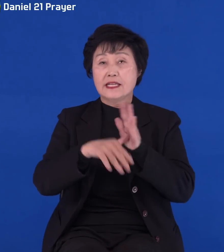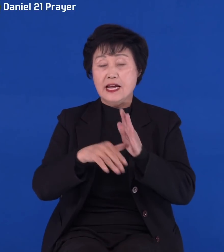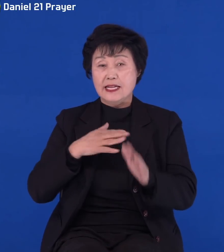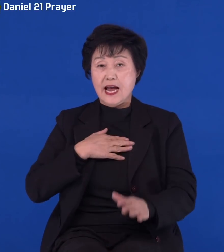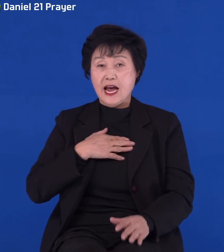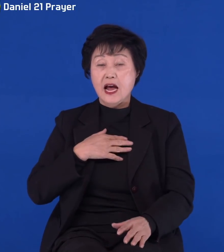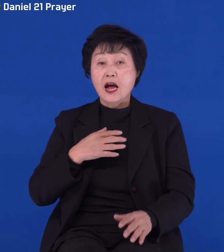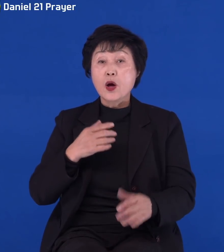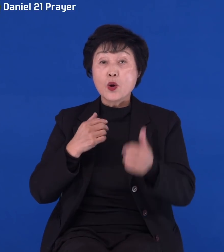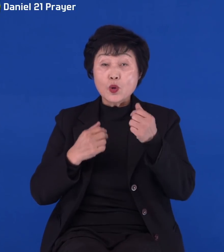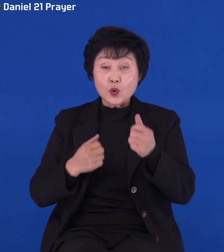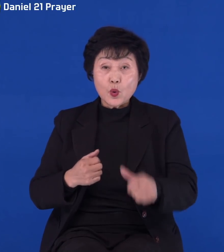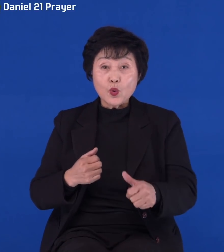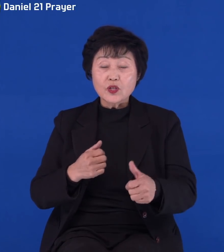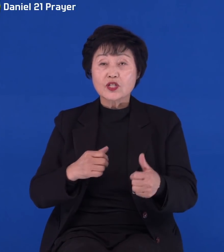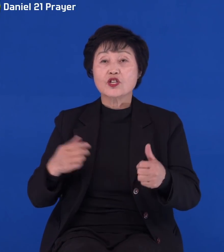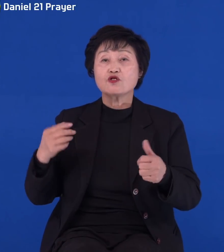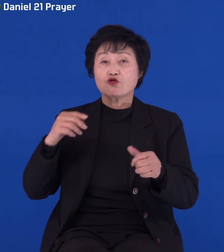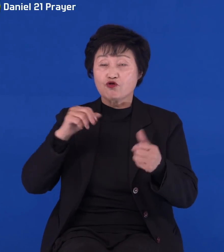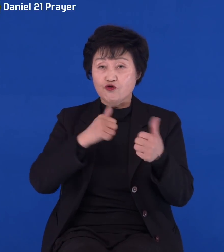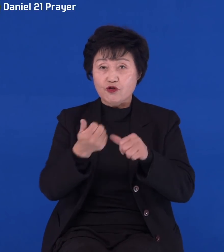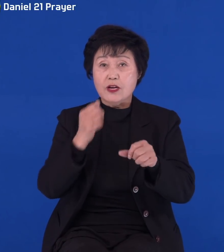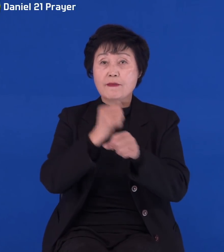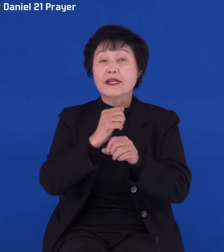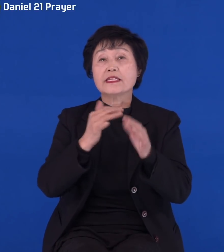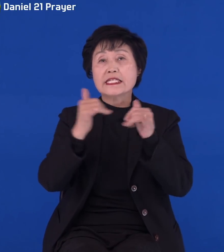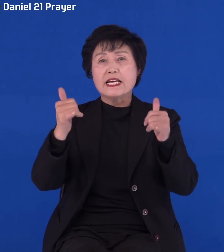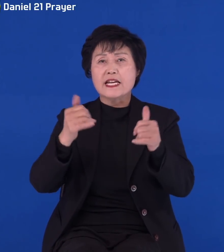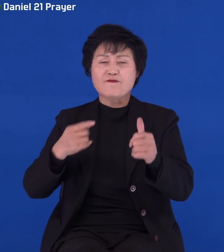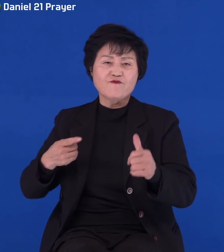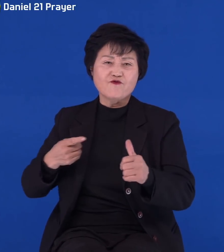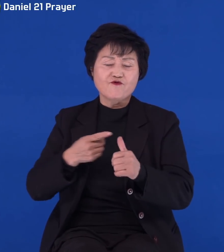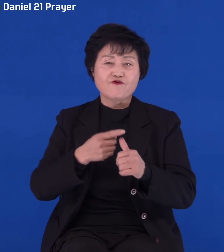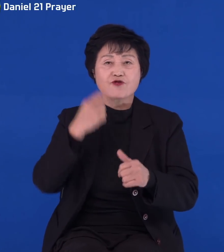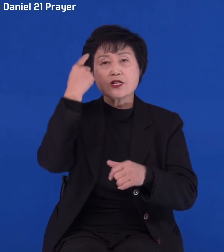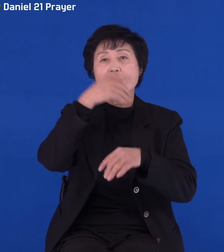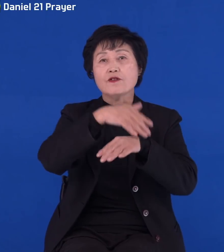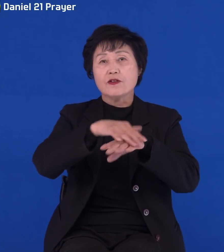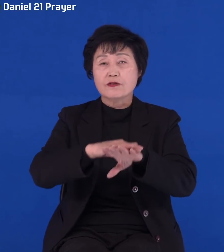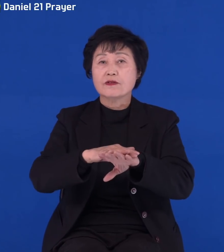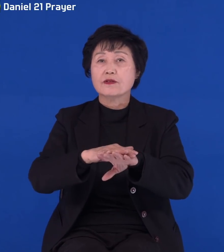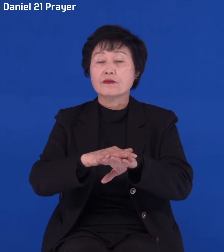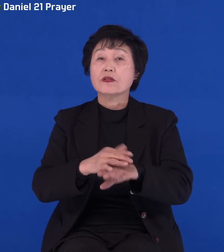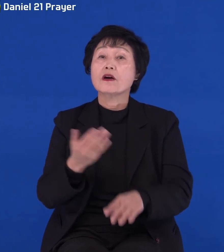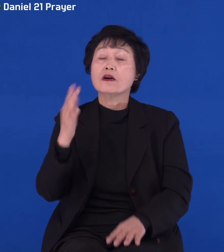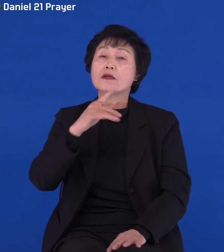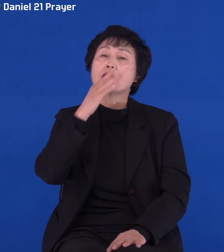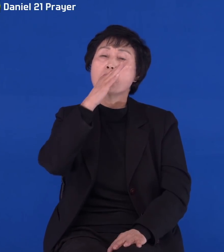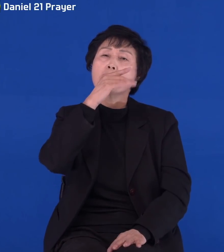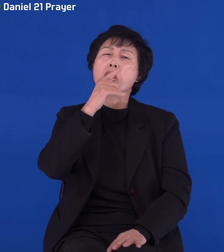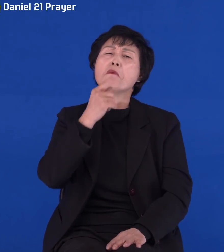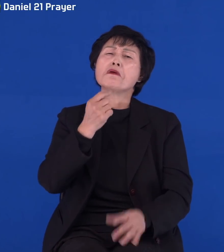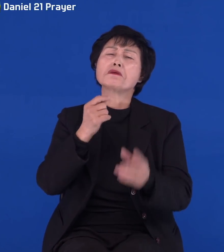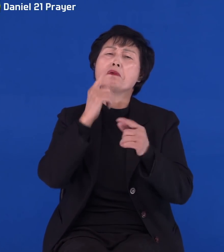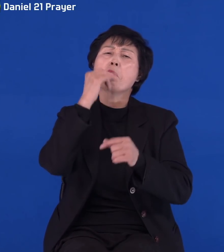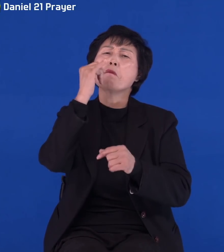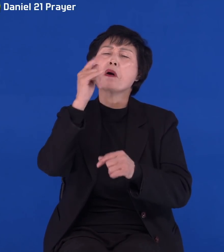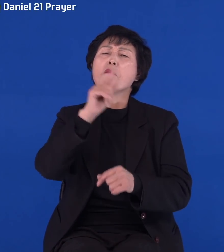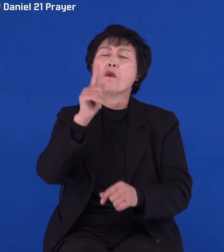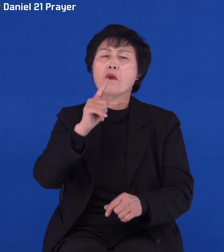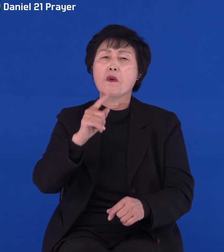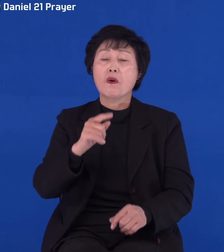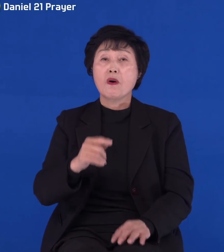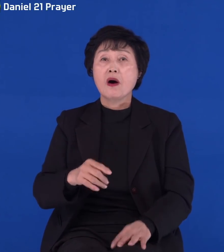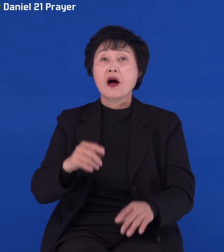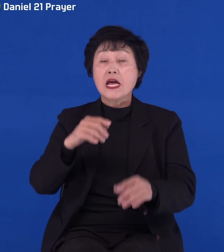그런데 문제는 저희 어머니였어요. 바보 같은 저희 어머니는 맨날 저희 거실에 걸려져 있는 최후의 만찬 그림을